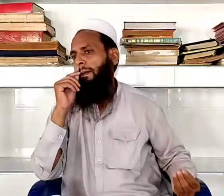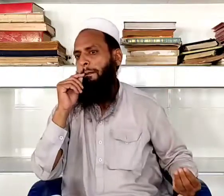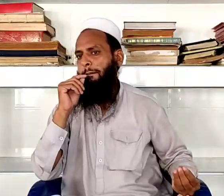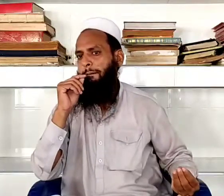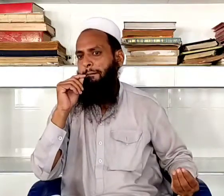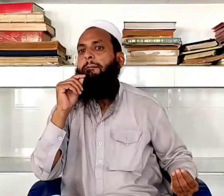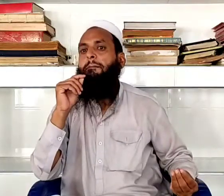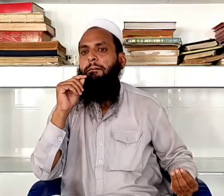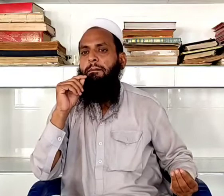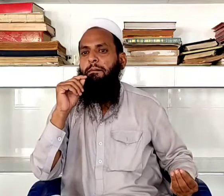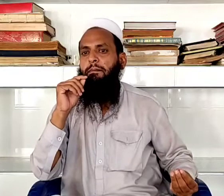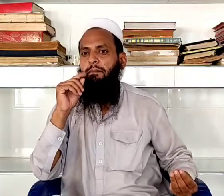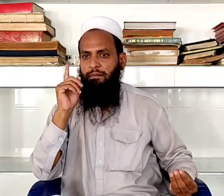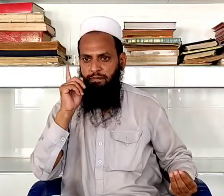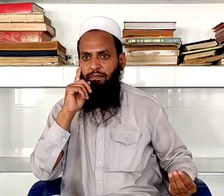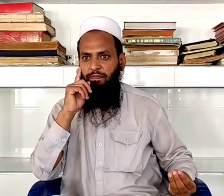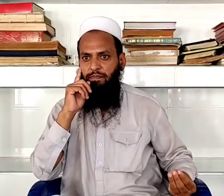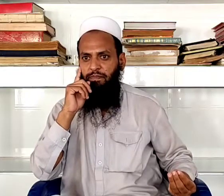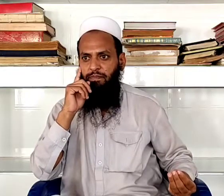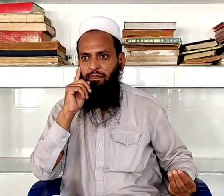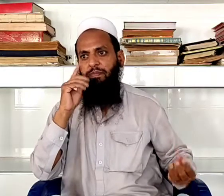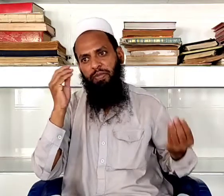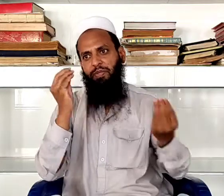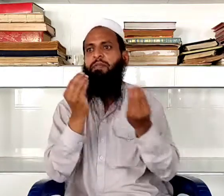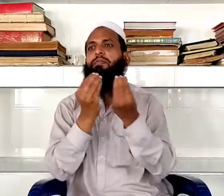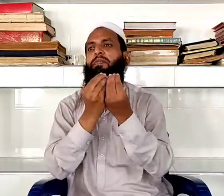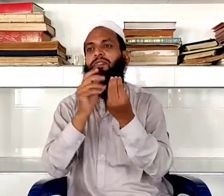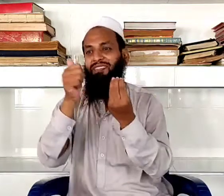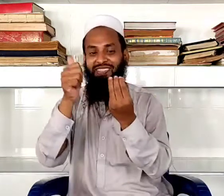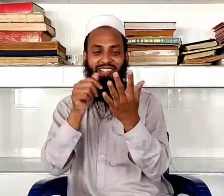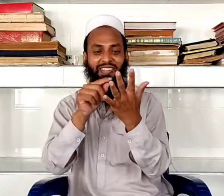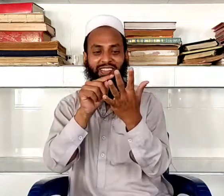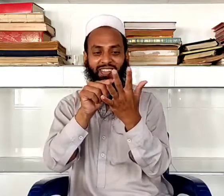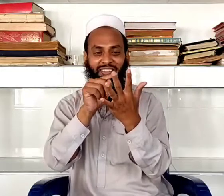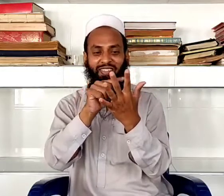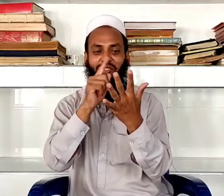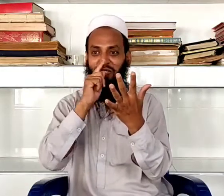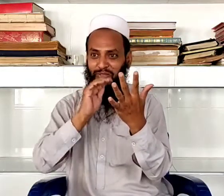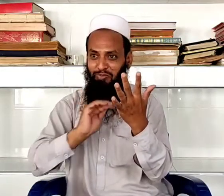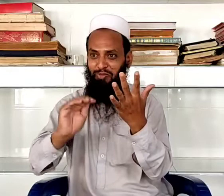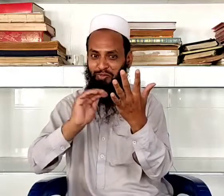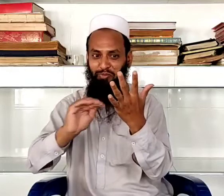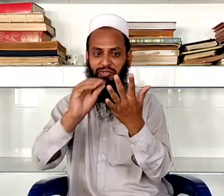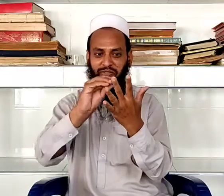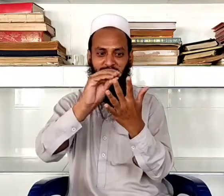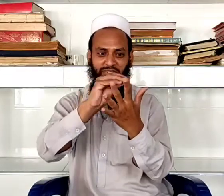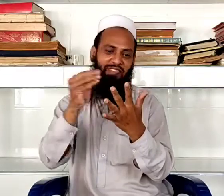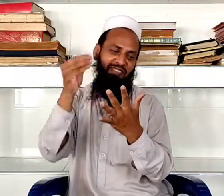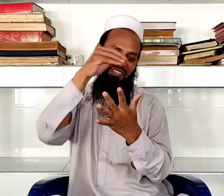دے نکاح دے اندر ہے. اس واسطے جناب عمر فاروق رضی اللہ تعالی عنہ دی جناب رسول اللہ